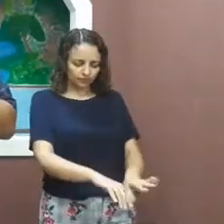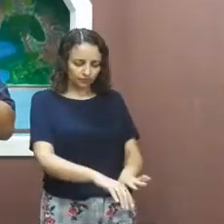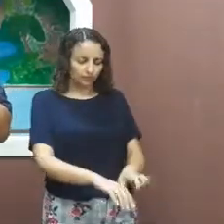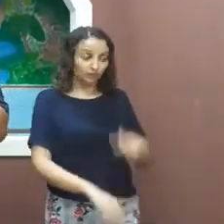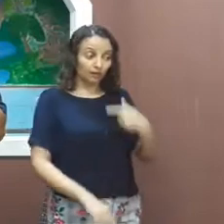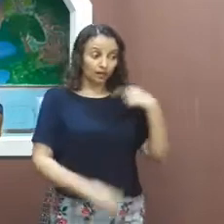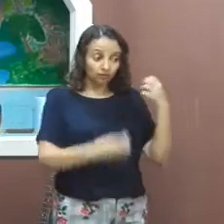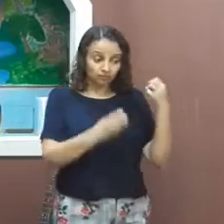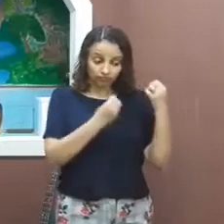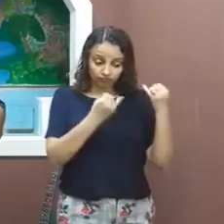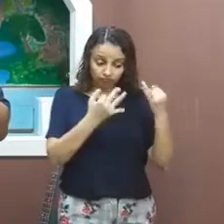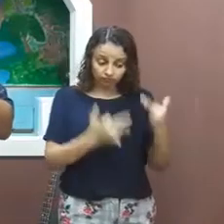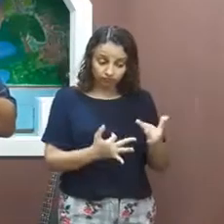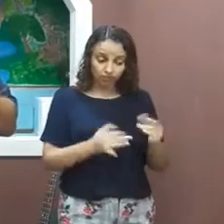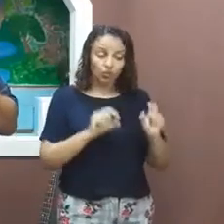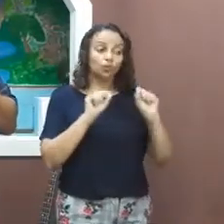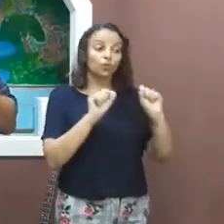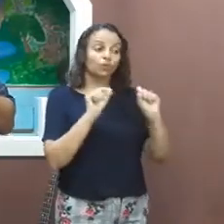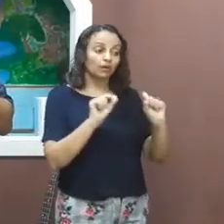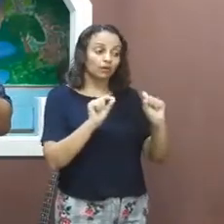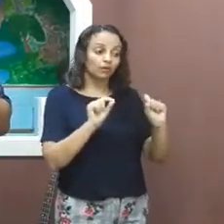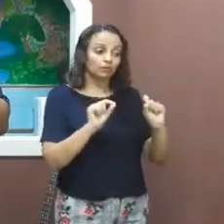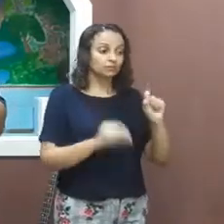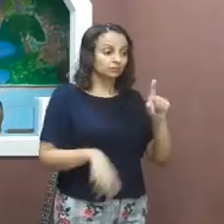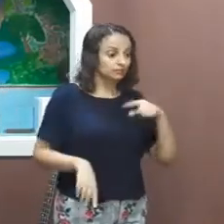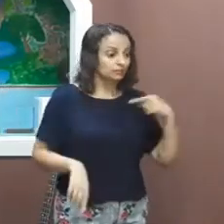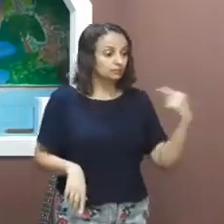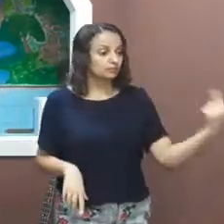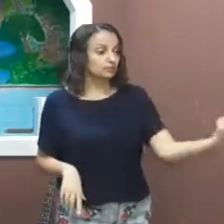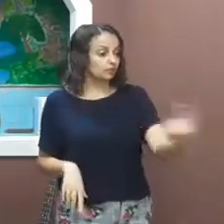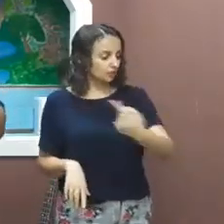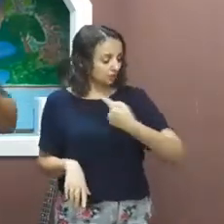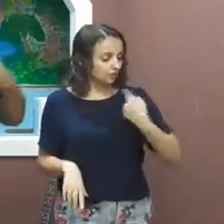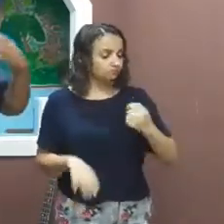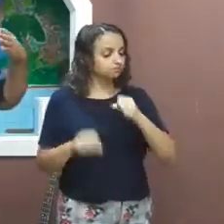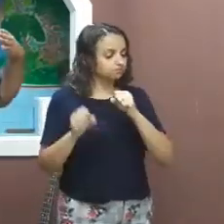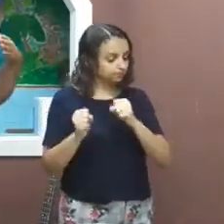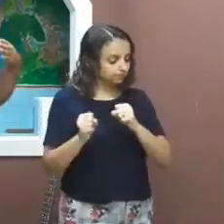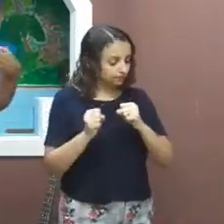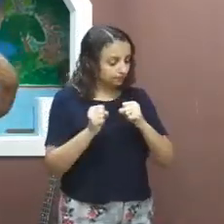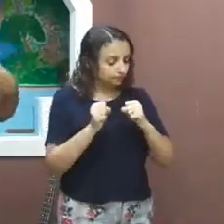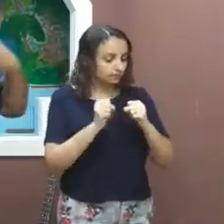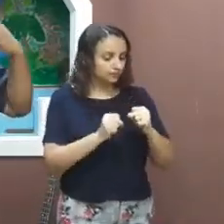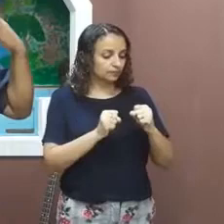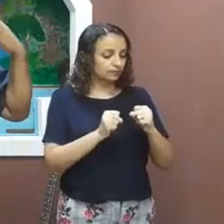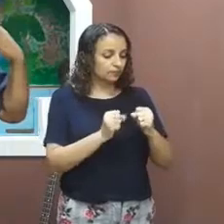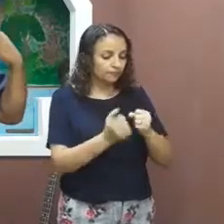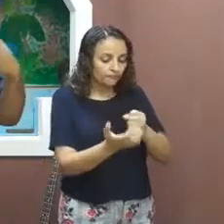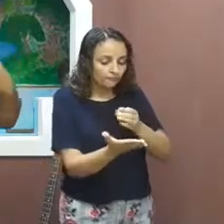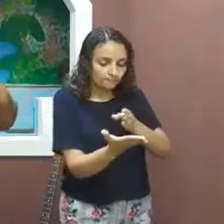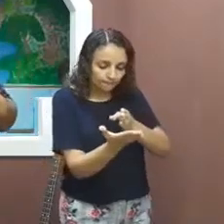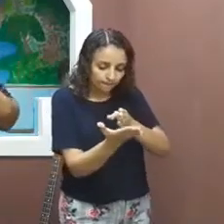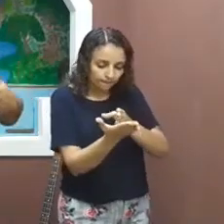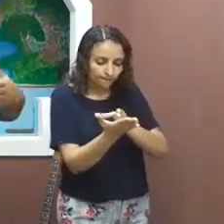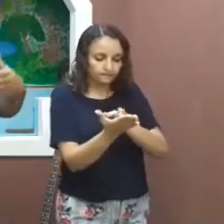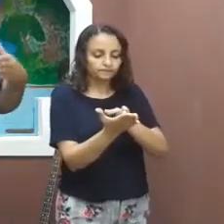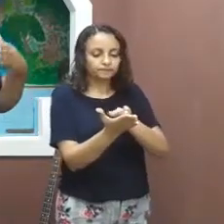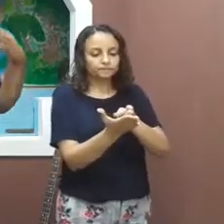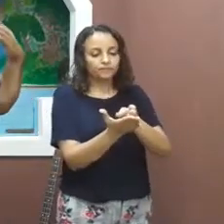Eu estou falando que nós podemos trilhar um